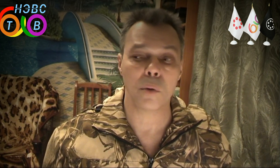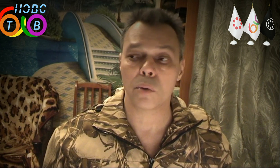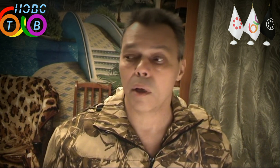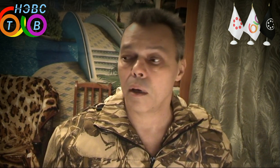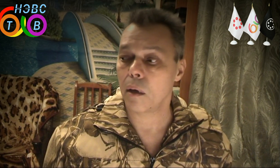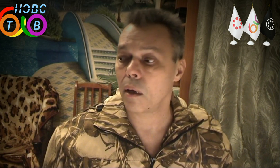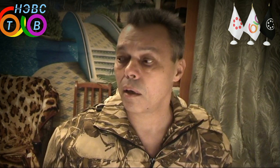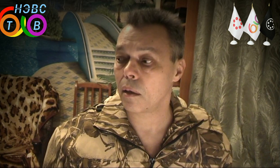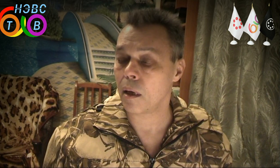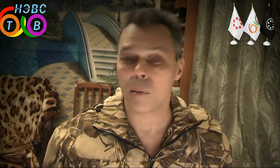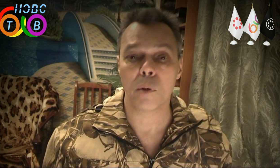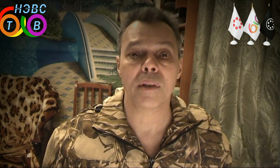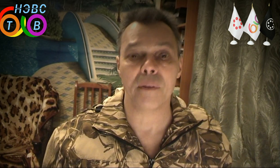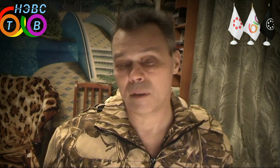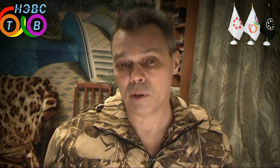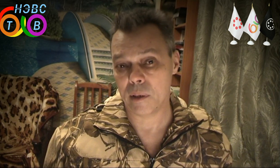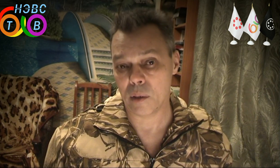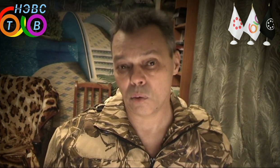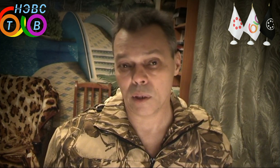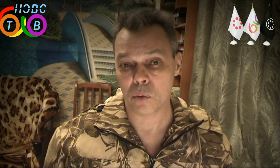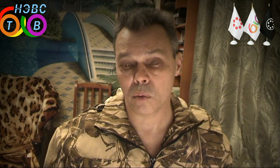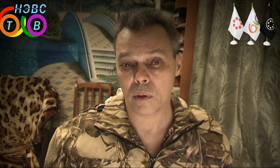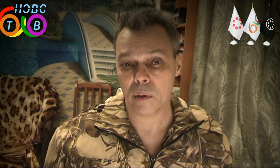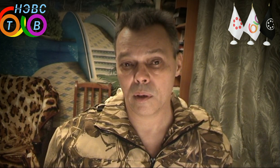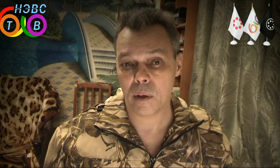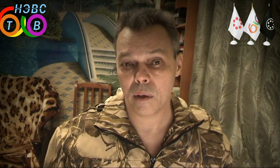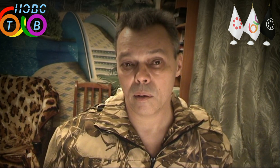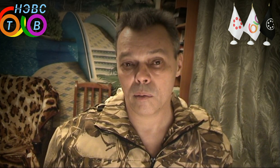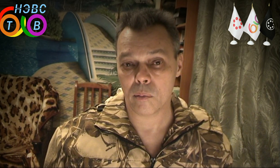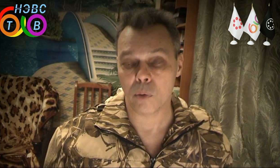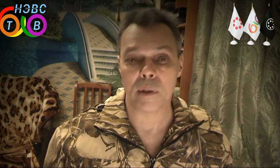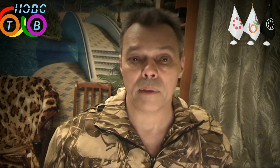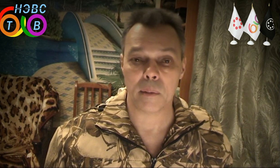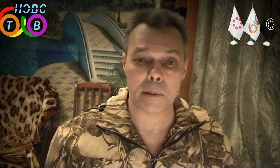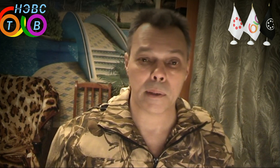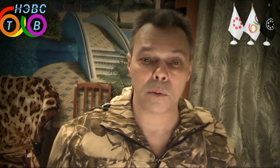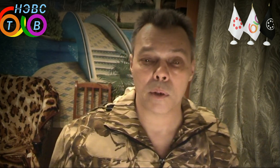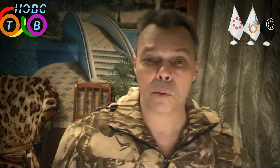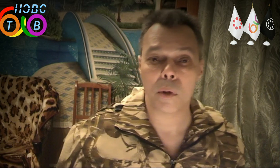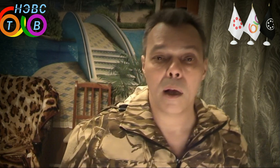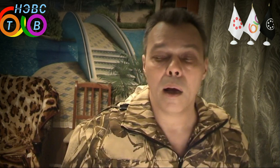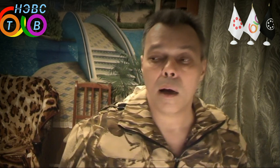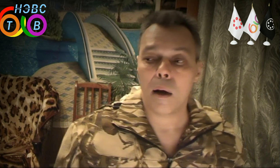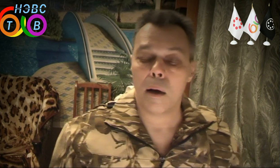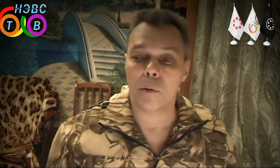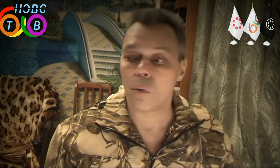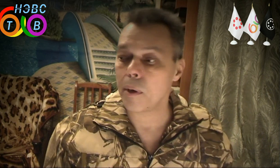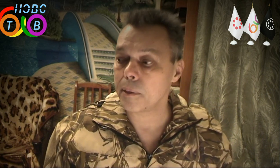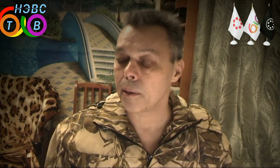что они будут зависимы сильно друг от друга. Будут зависимы сильно друг от друга. Другое дело,